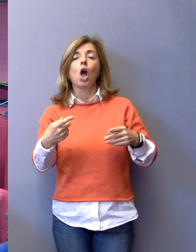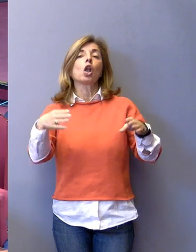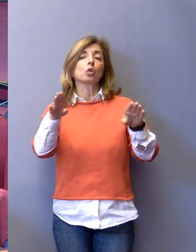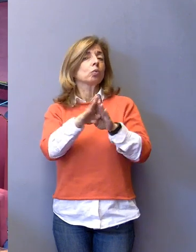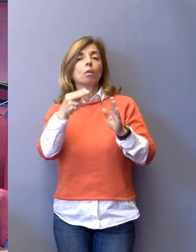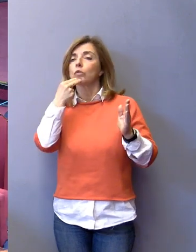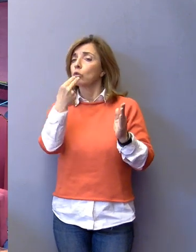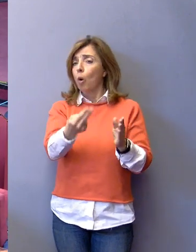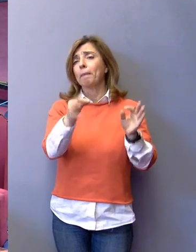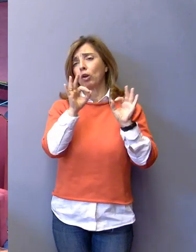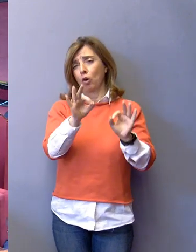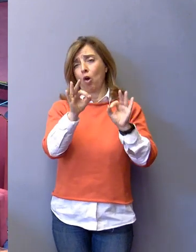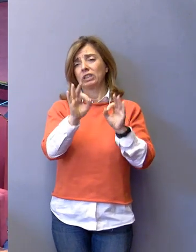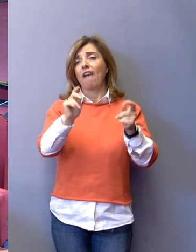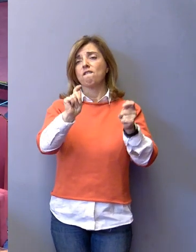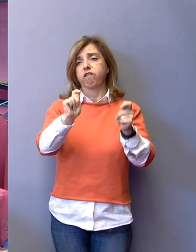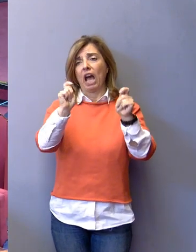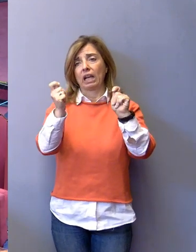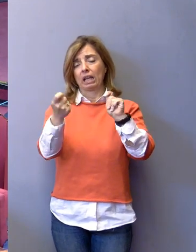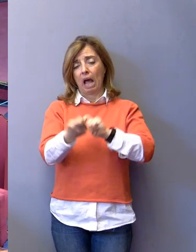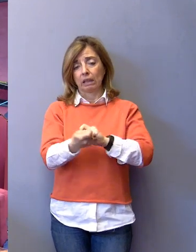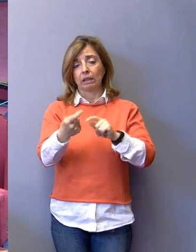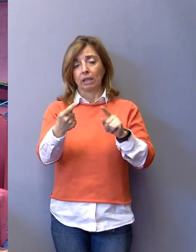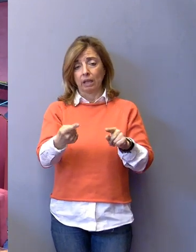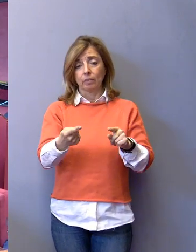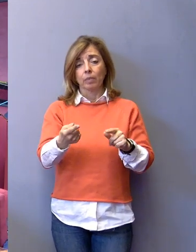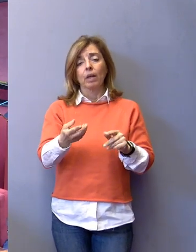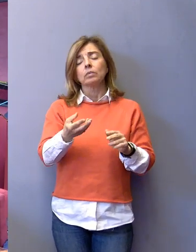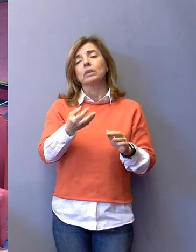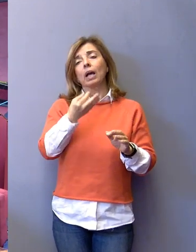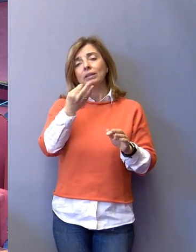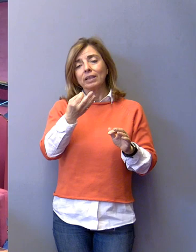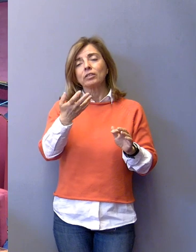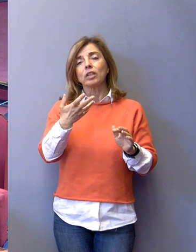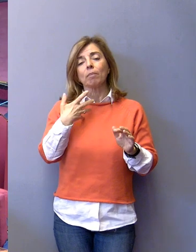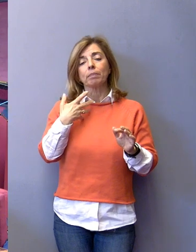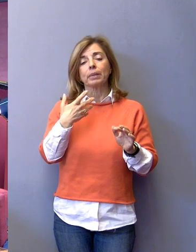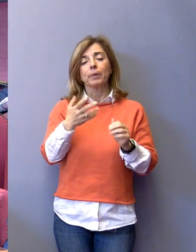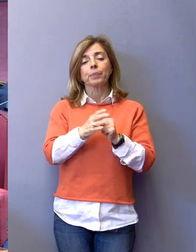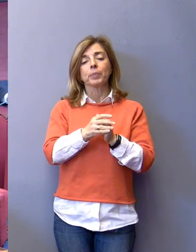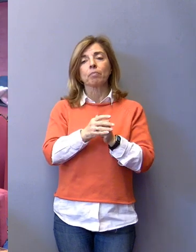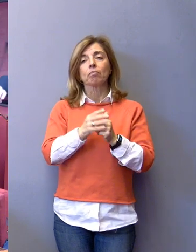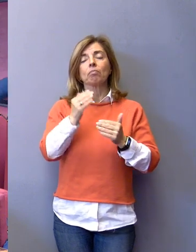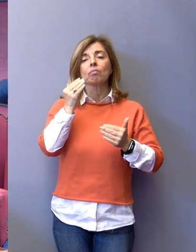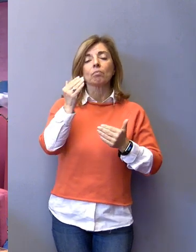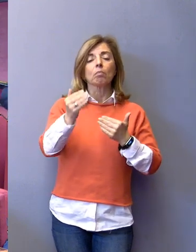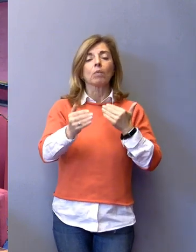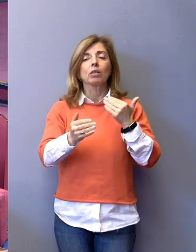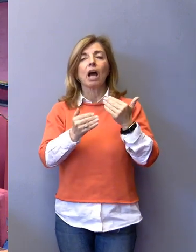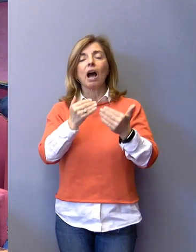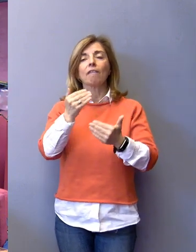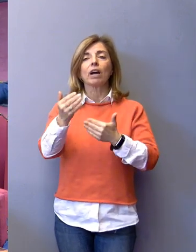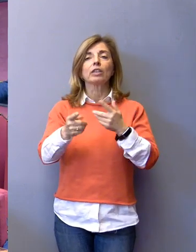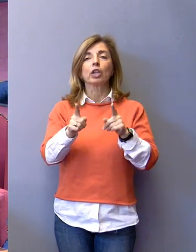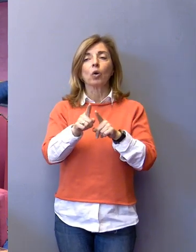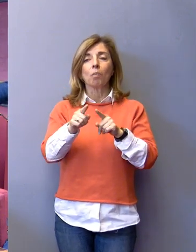si arrivi sempre comunque con attenzione assessore nella discrezionale da a da a portare avanti non l'aumento dei volumi